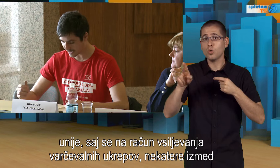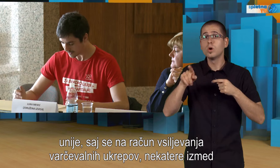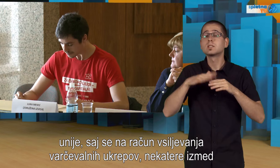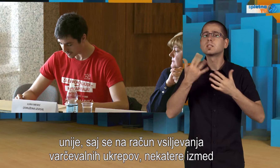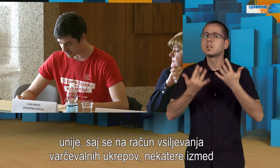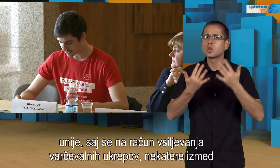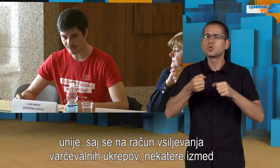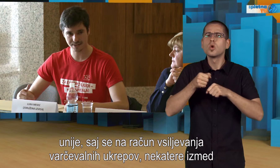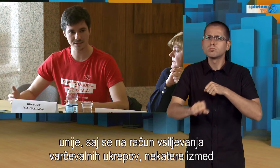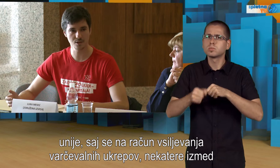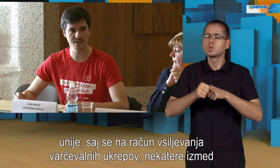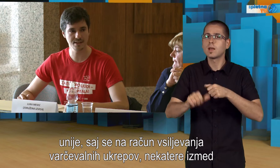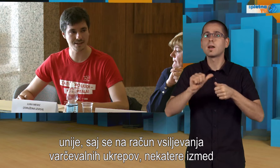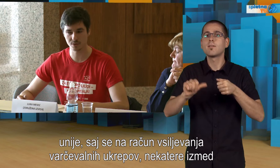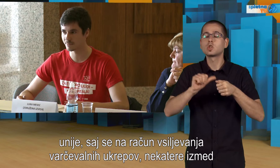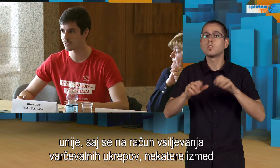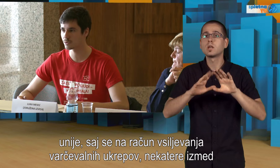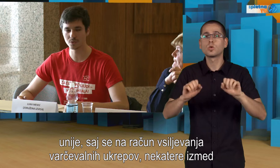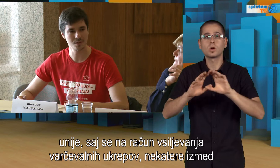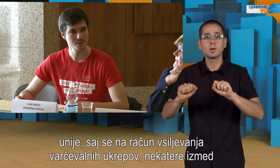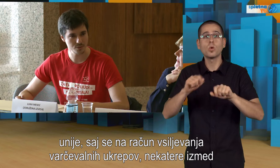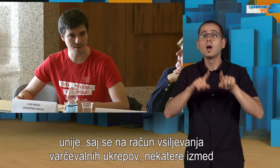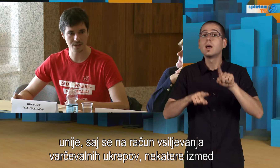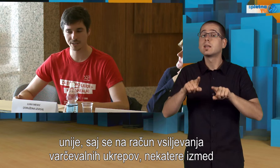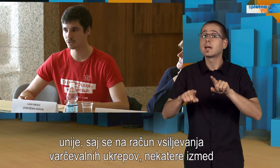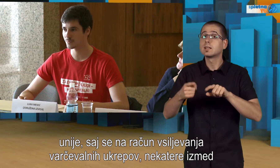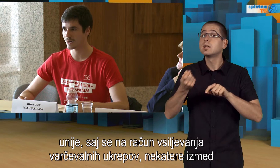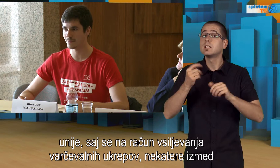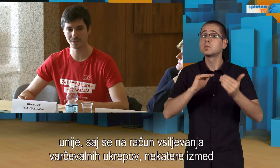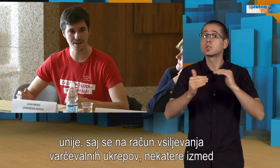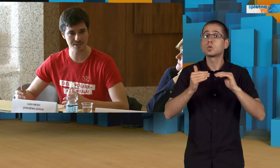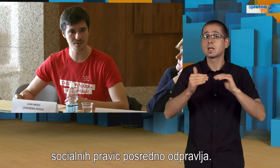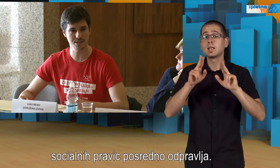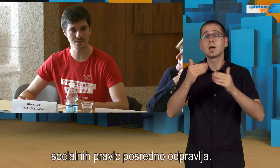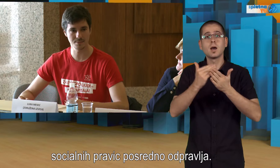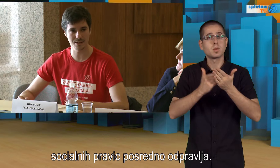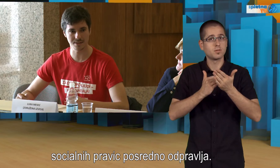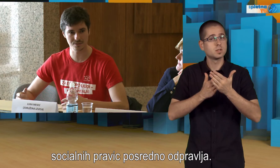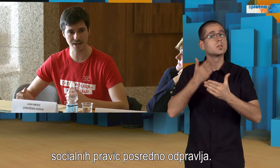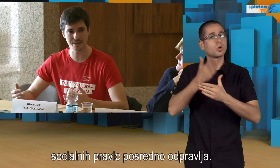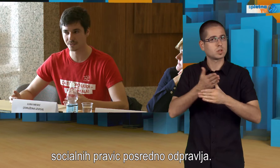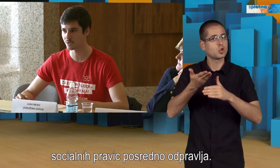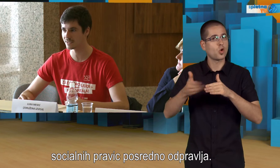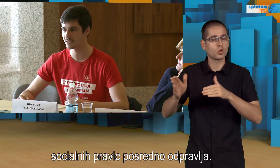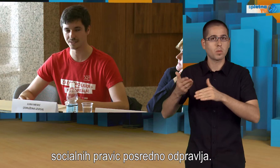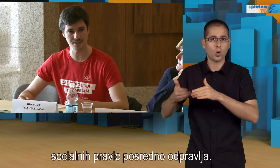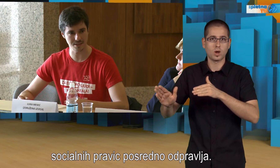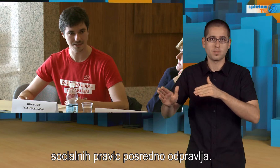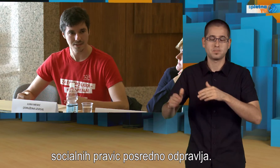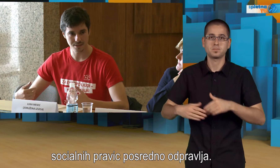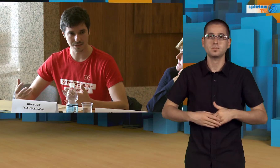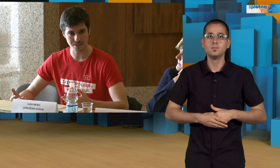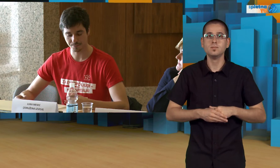Evropske unije, saj se na račun siljevanja varčevalnih ukrepov nekatere izmed socialnih pravic posredno odpravlja.